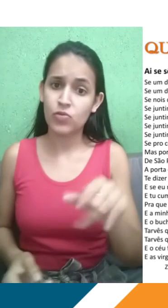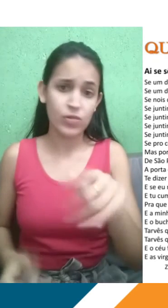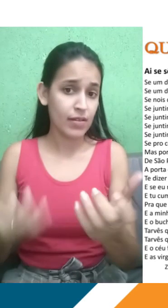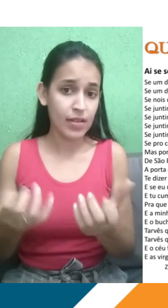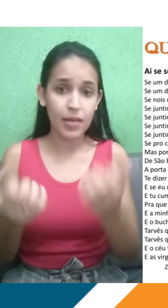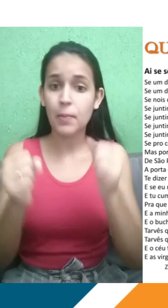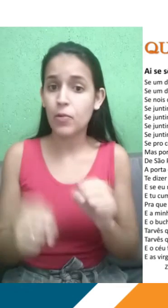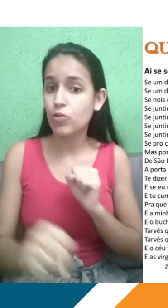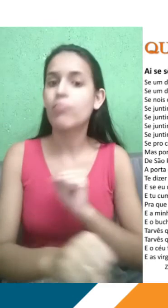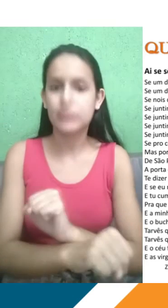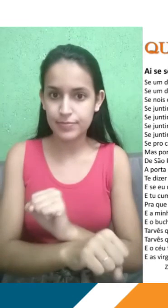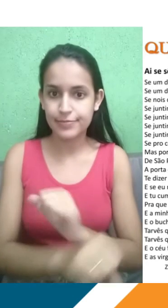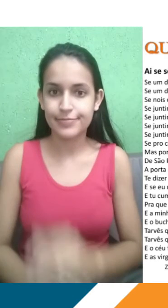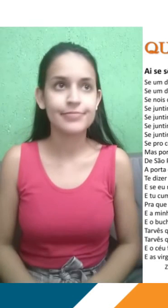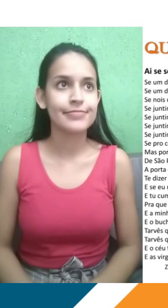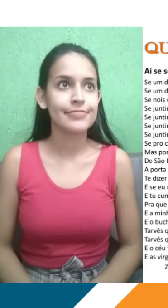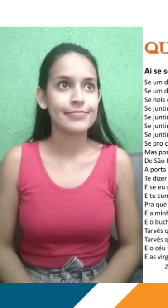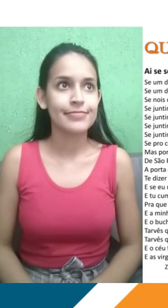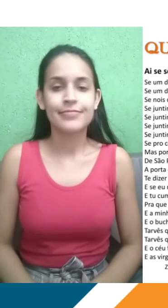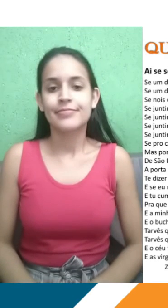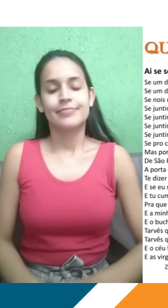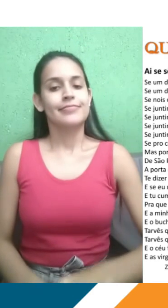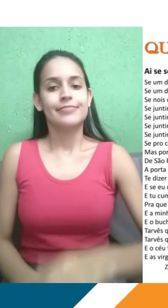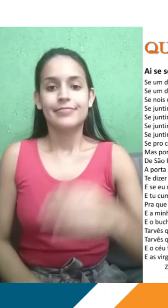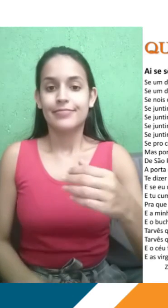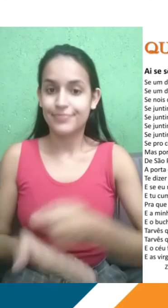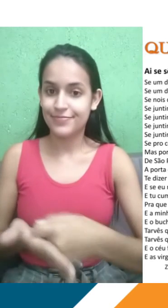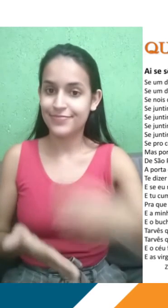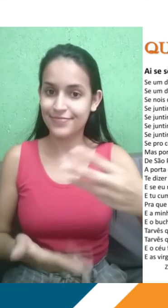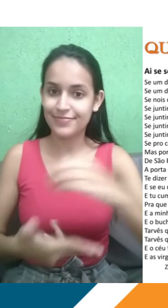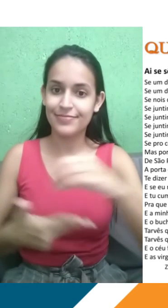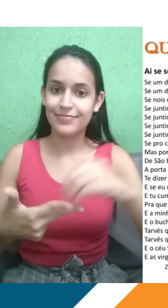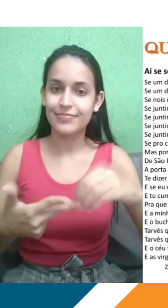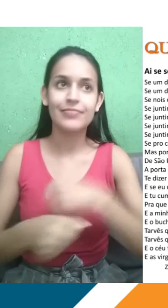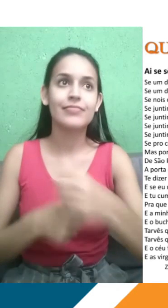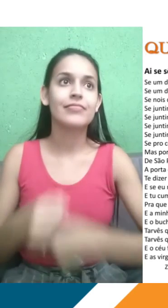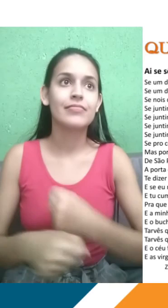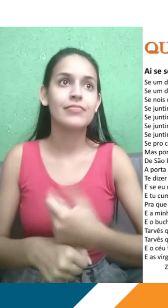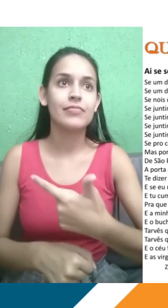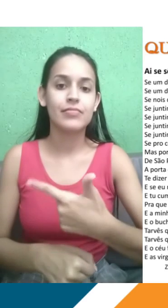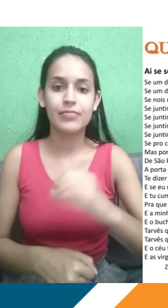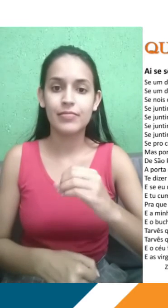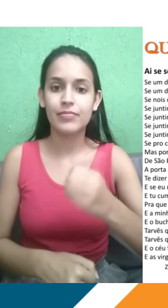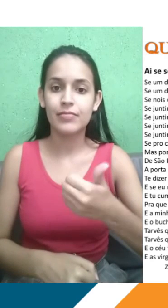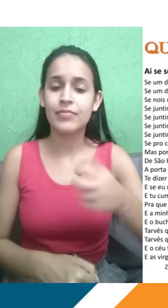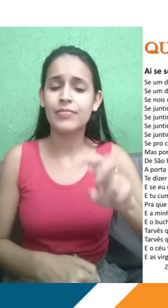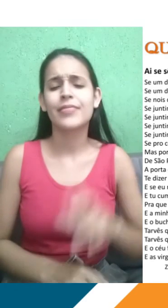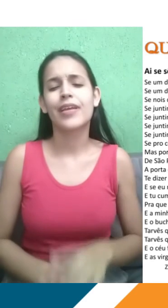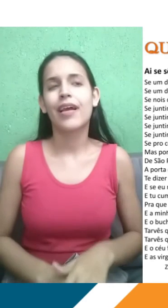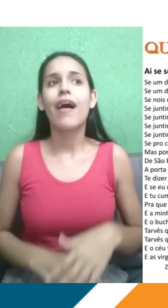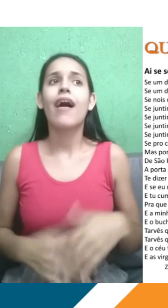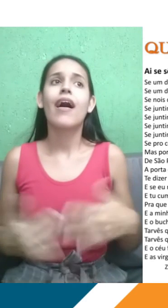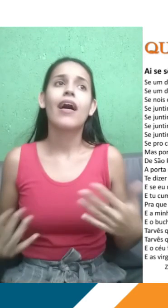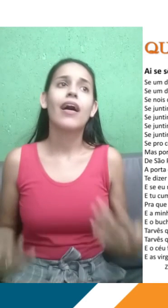juntinho nós dois morasse, se juntinho nós dois dormisse, se juntinho nós dois morresse, se pro céu nós a